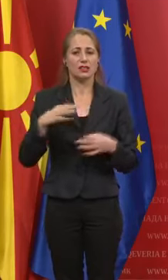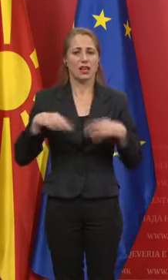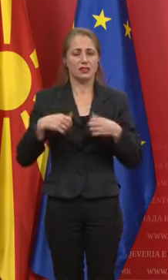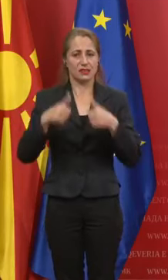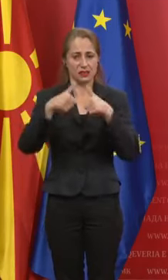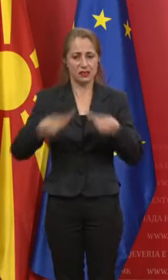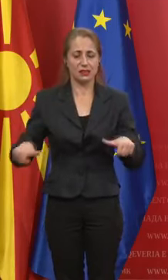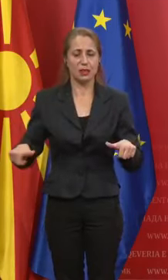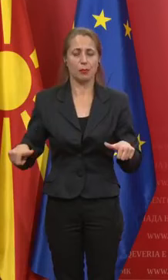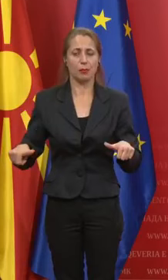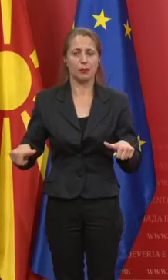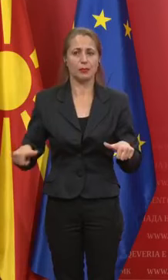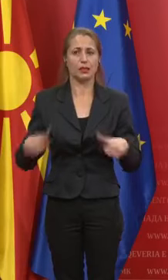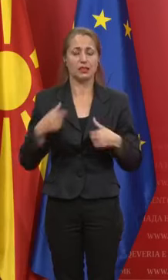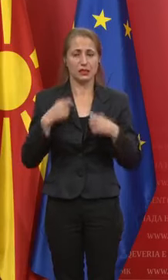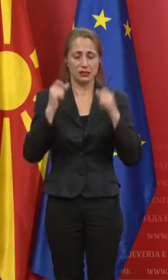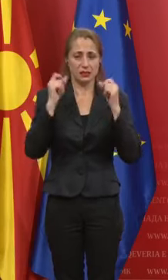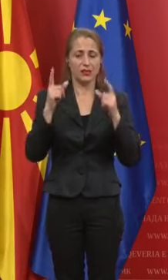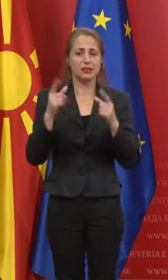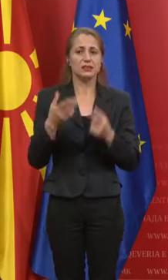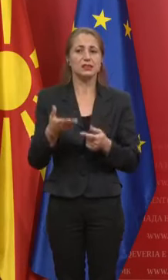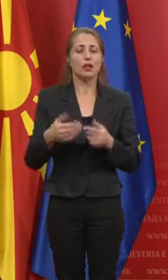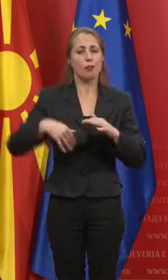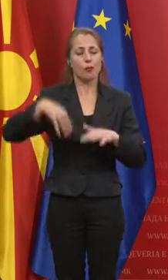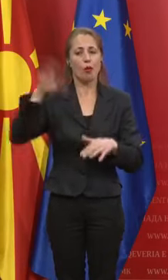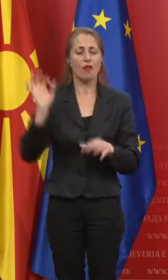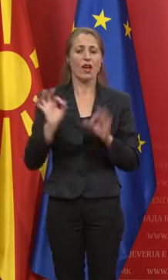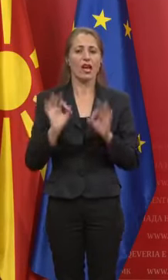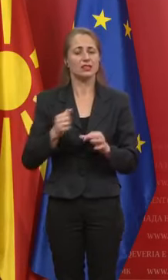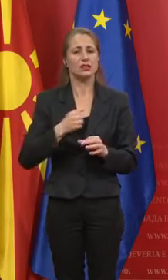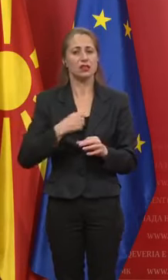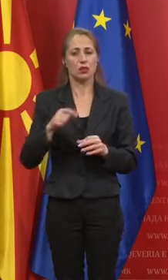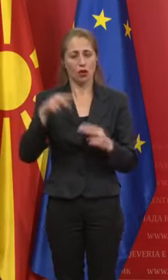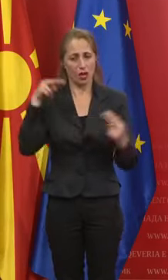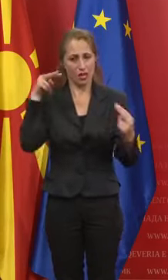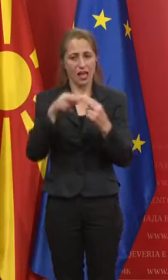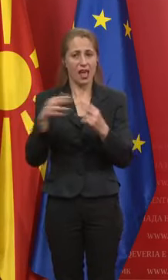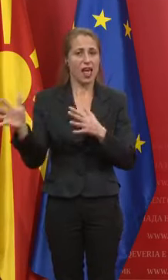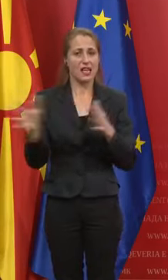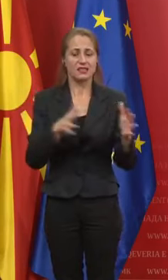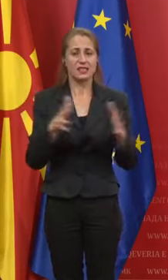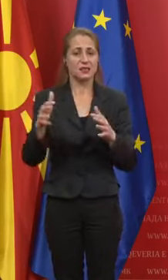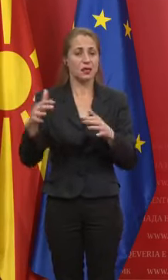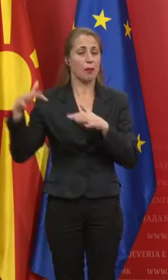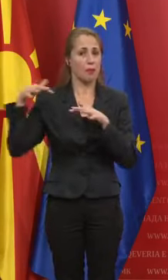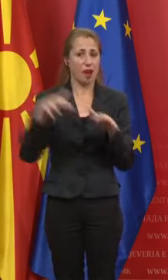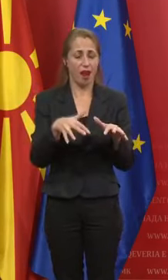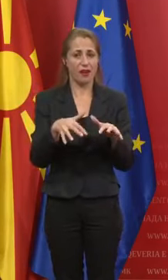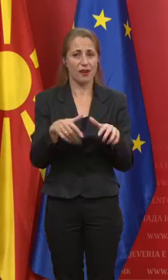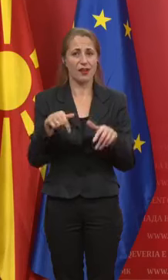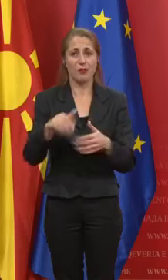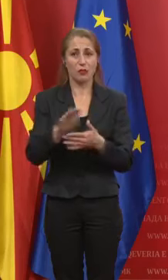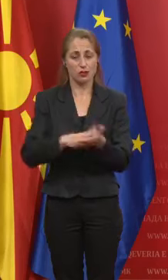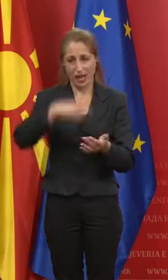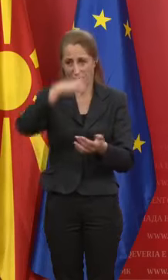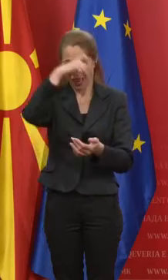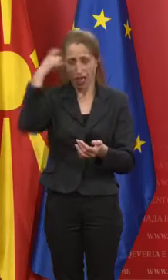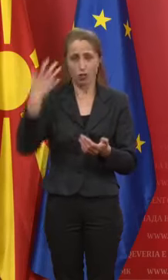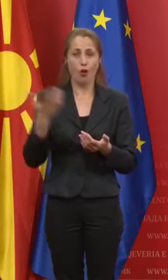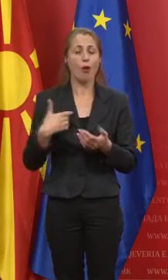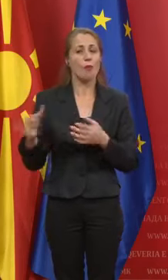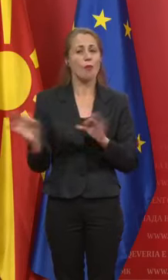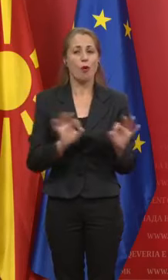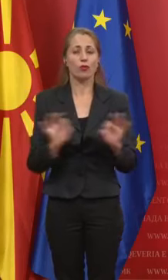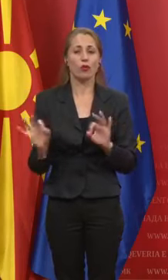систем. Свесни дека повеќе од сигурно ќе се соочиме со есенски бран, ние уште на почетокот на летото го